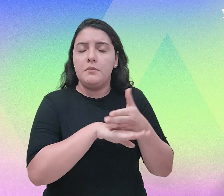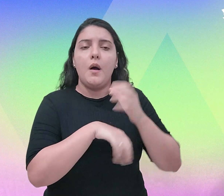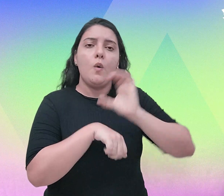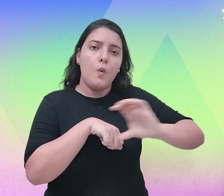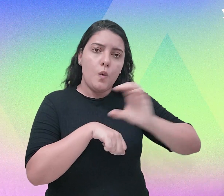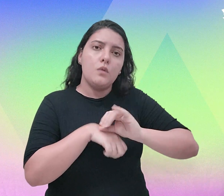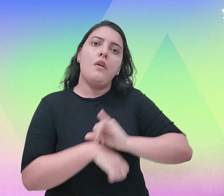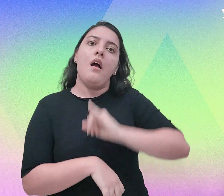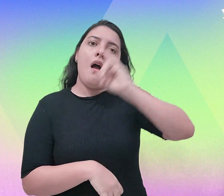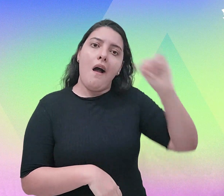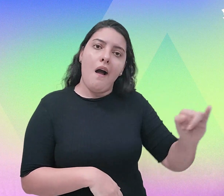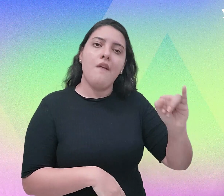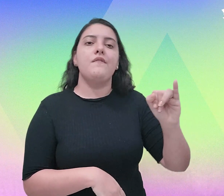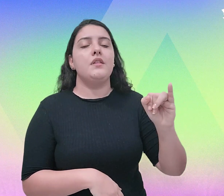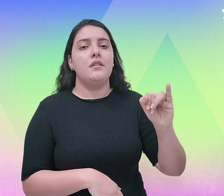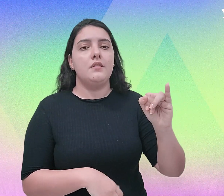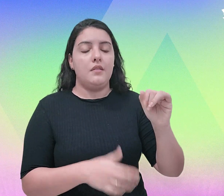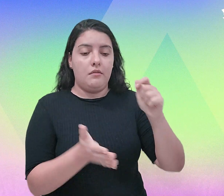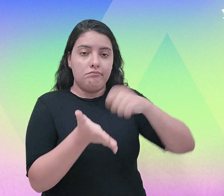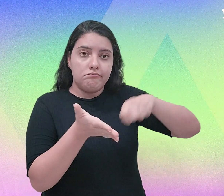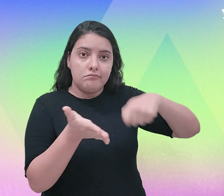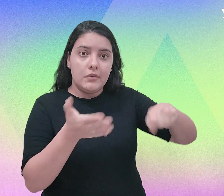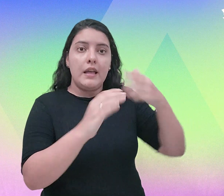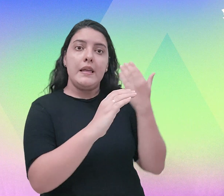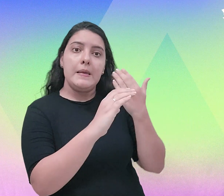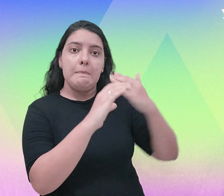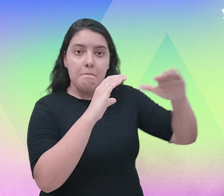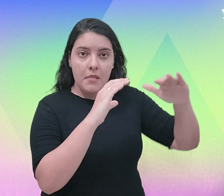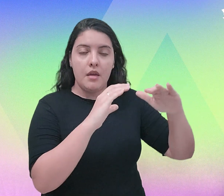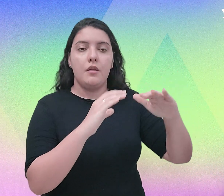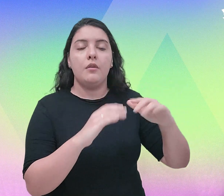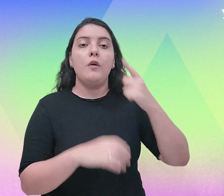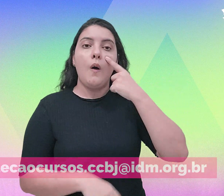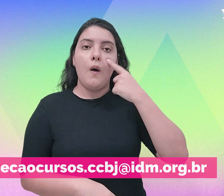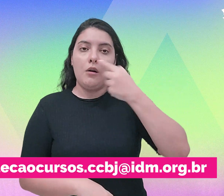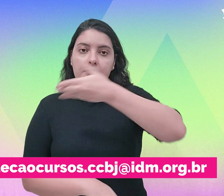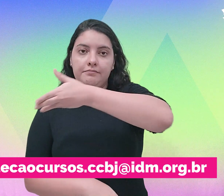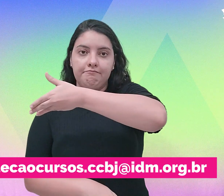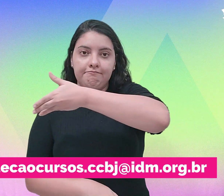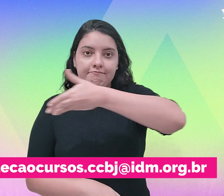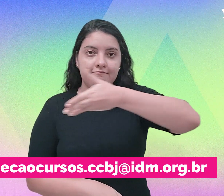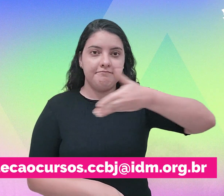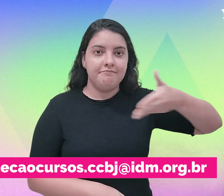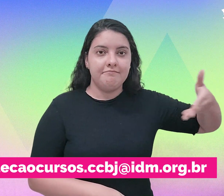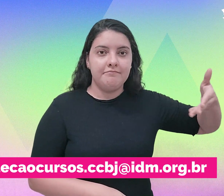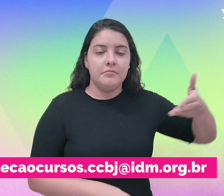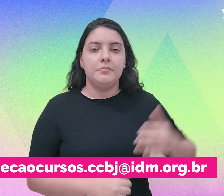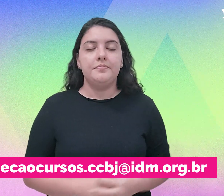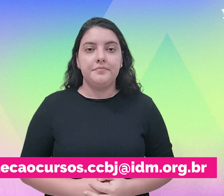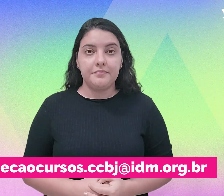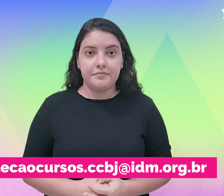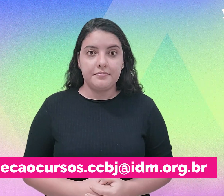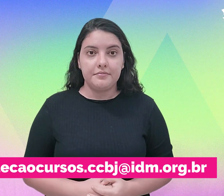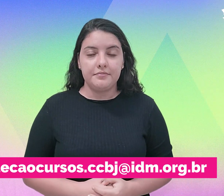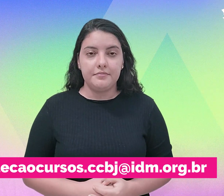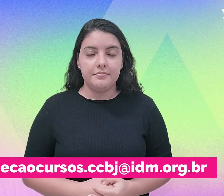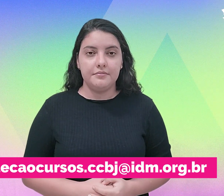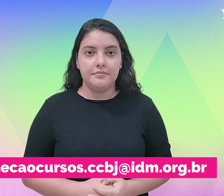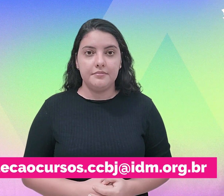curso deverá comunicá-lo por escrito via e-mail para o e-mail seleção cursos pontos ccbj@e